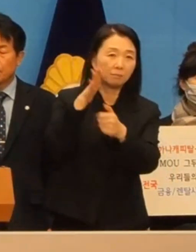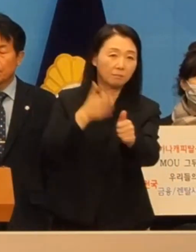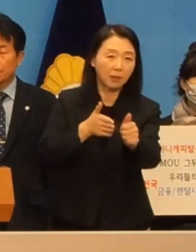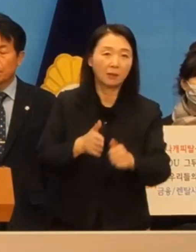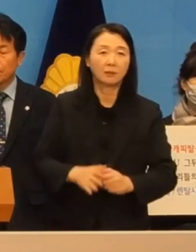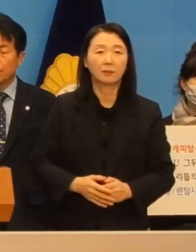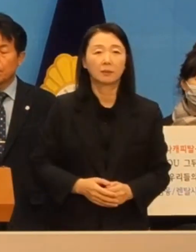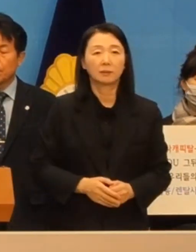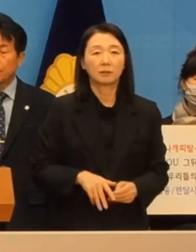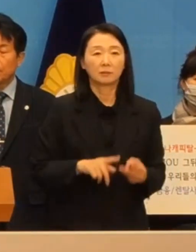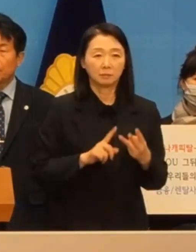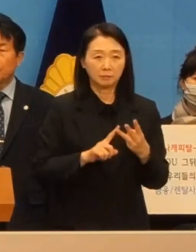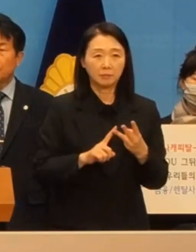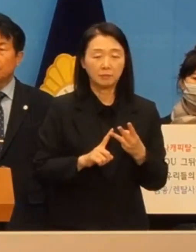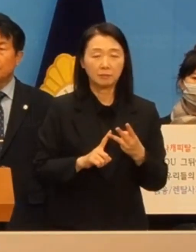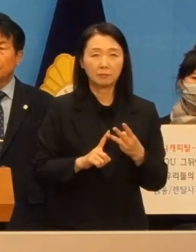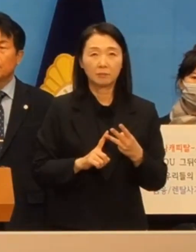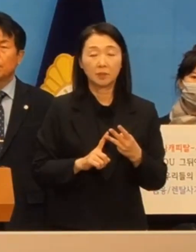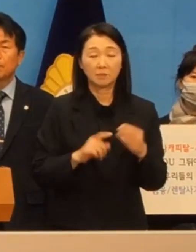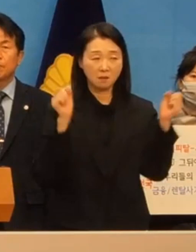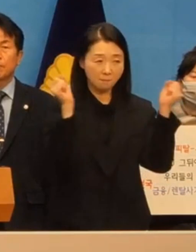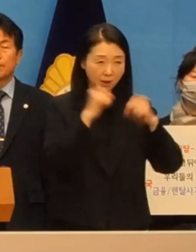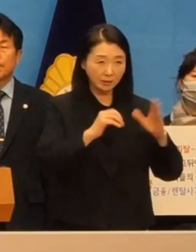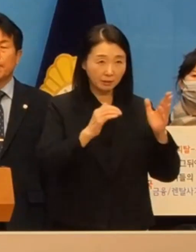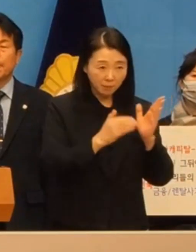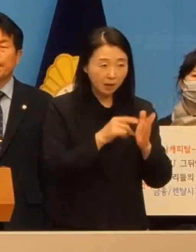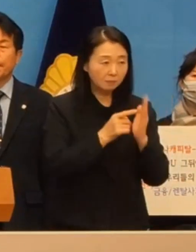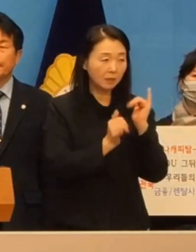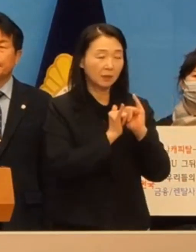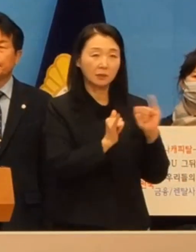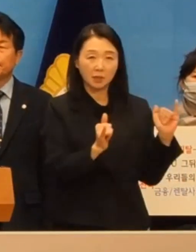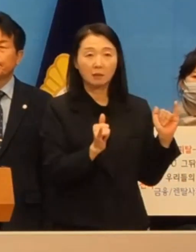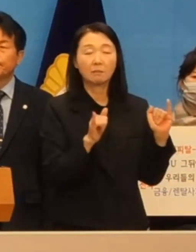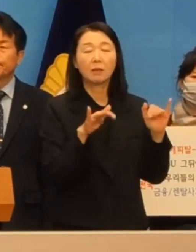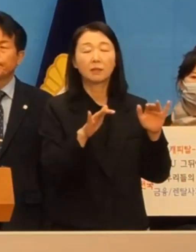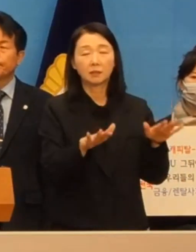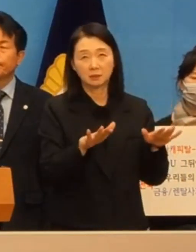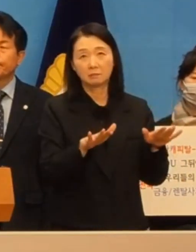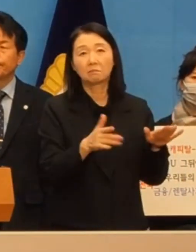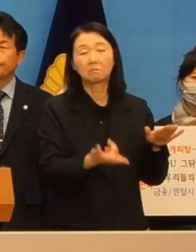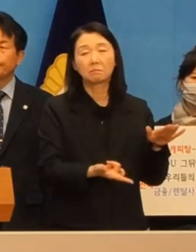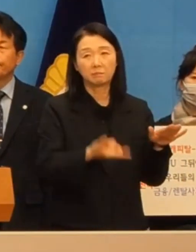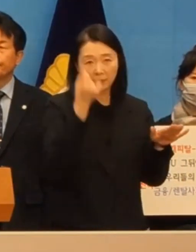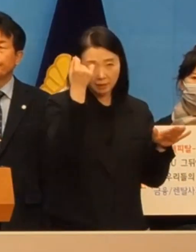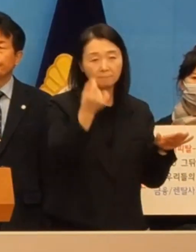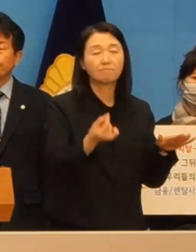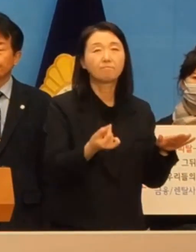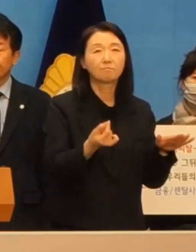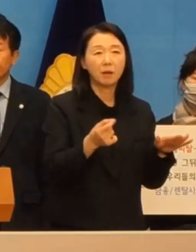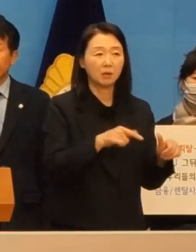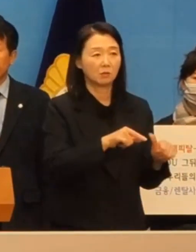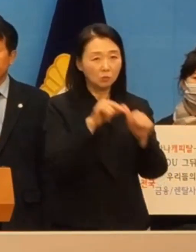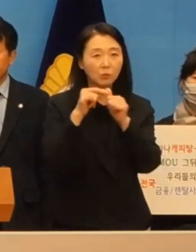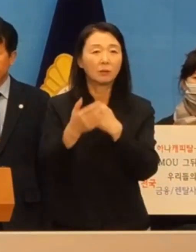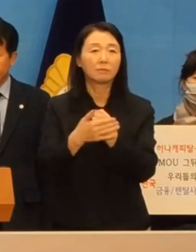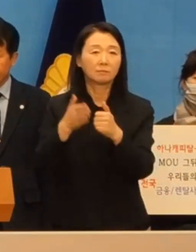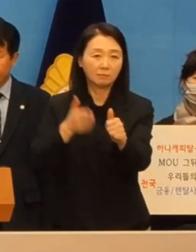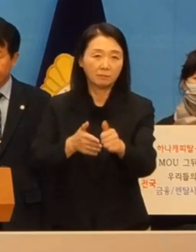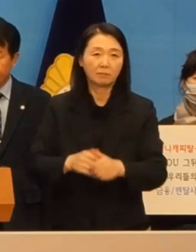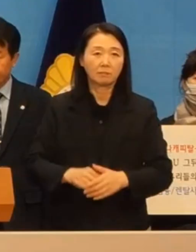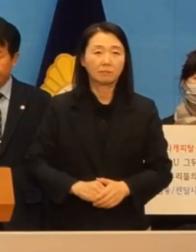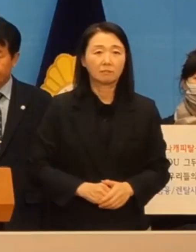요구합니다. 3. 이미 파산 직전까지 내몰린 피해자들을 즉각적이고 실질적인 구호 조치를